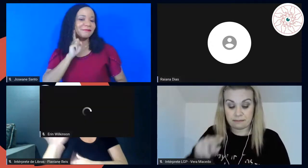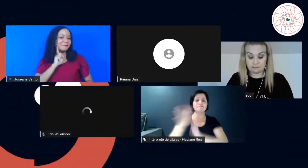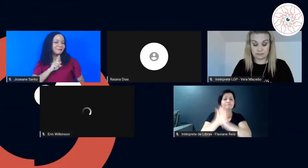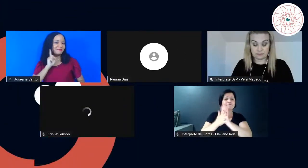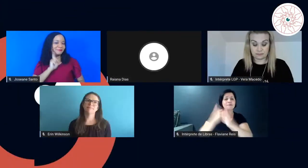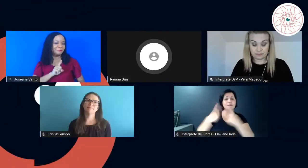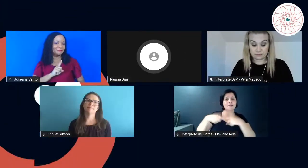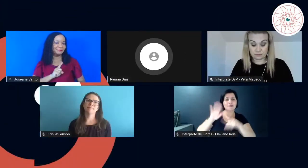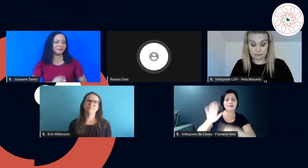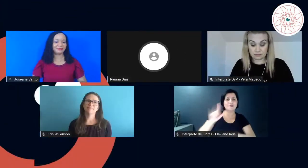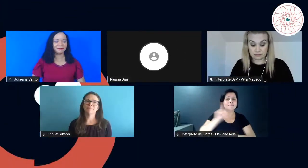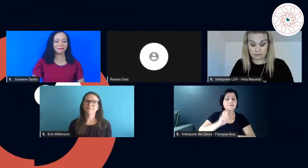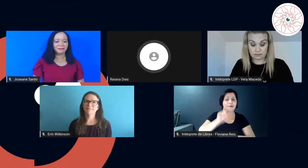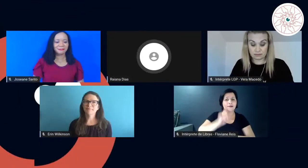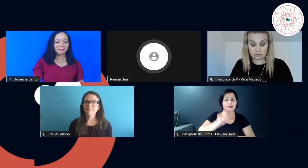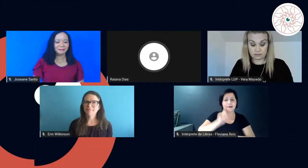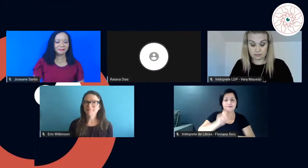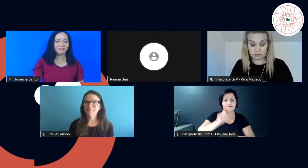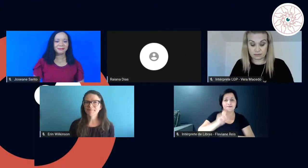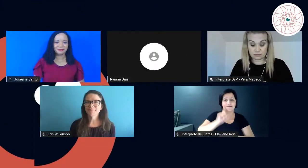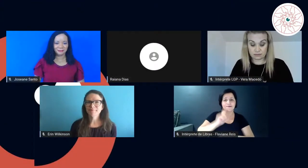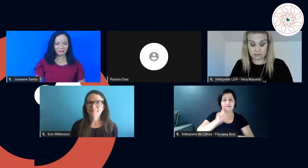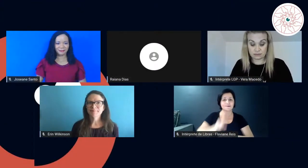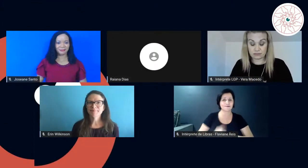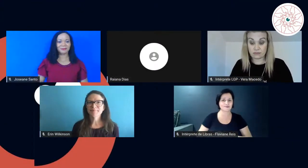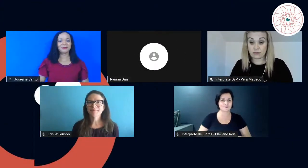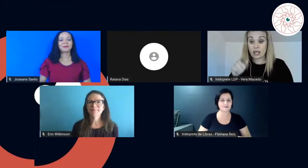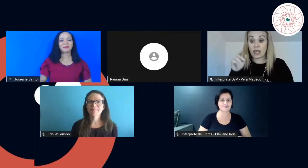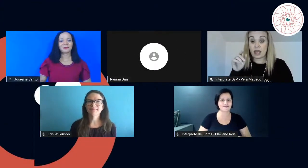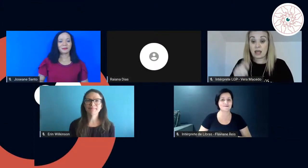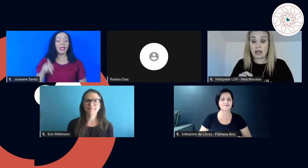Erin. O sinal da ER é